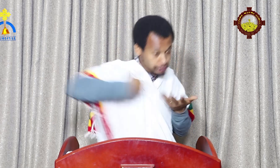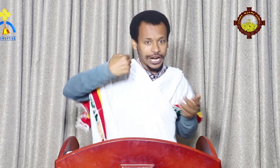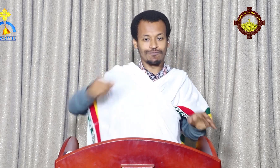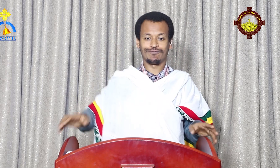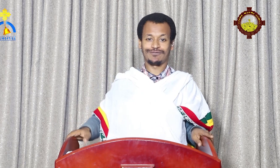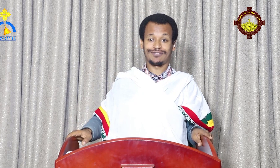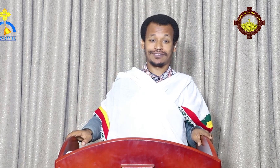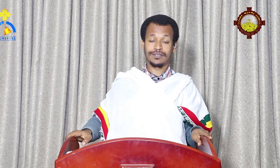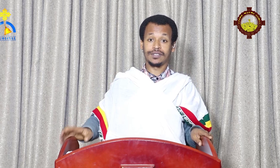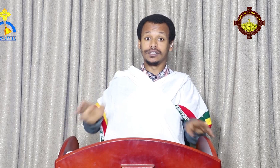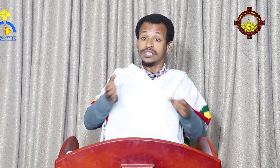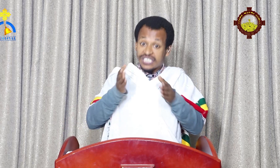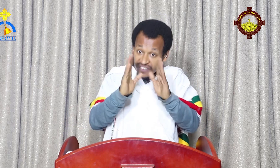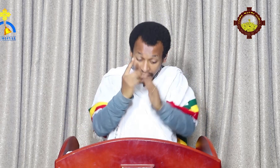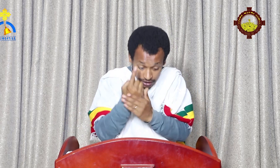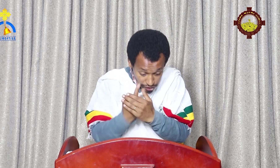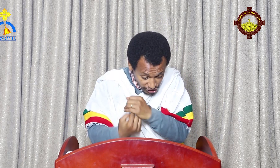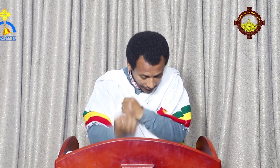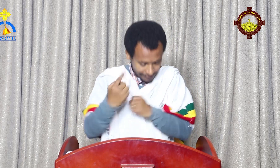ይወዳል ሲፈቅድ ብቻ።